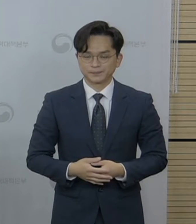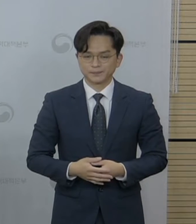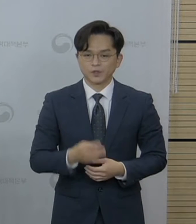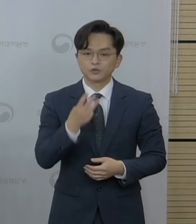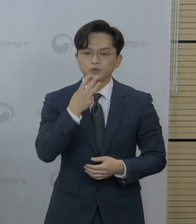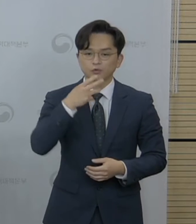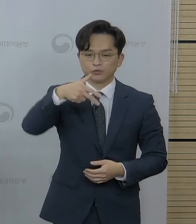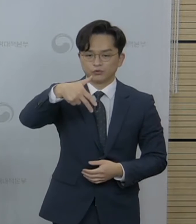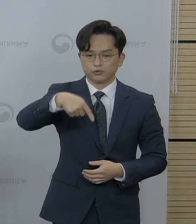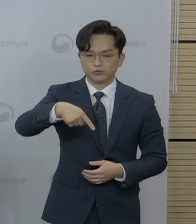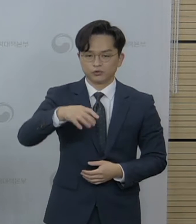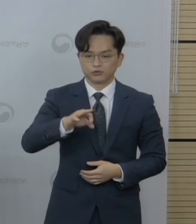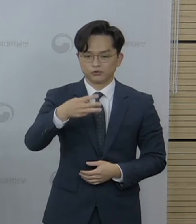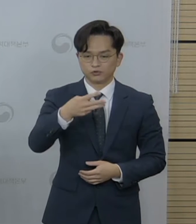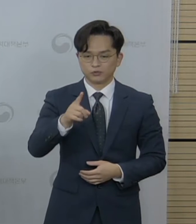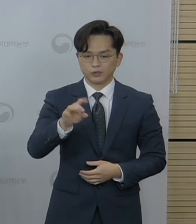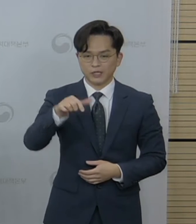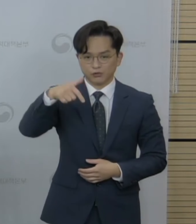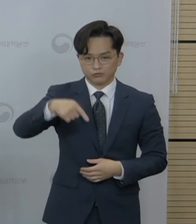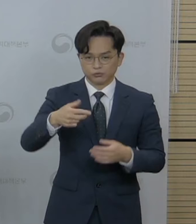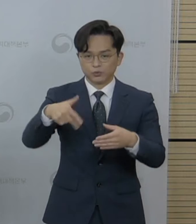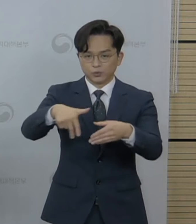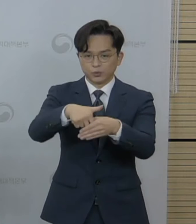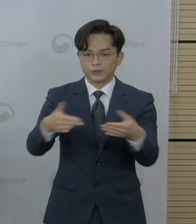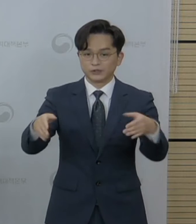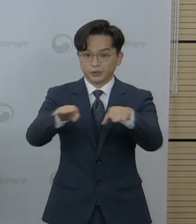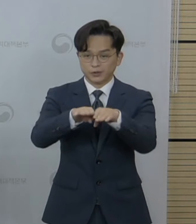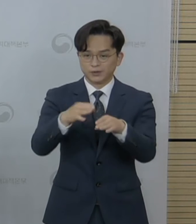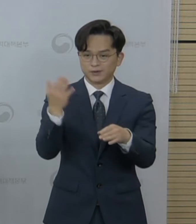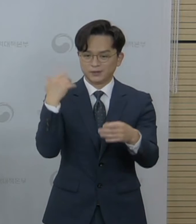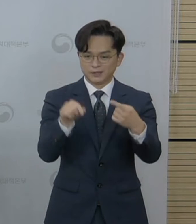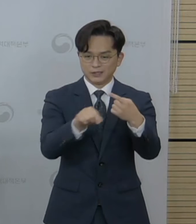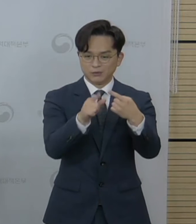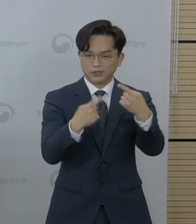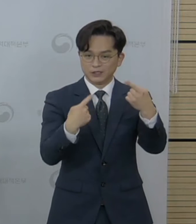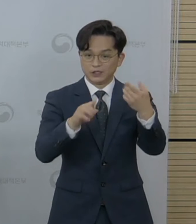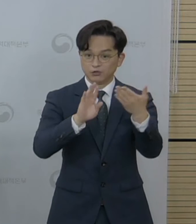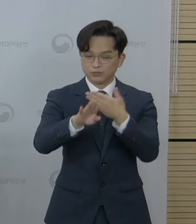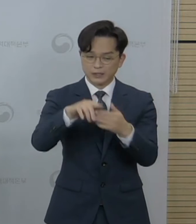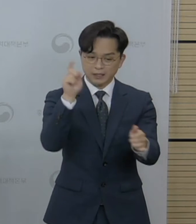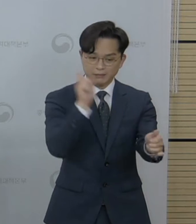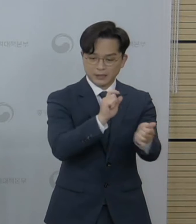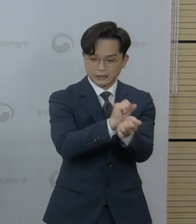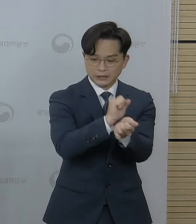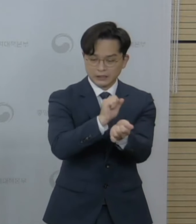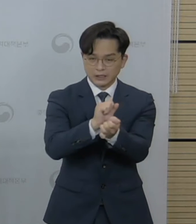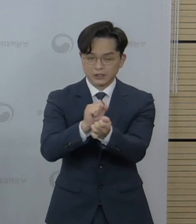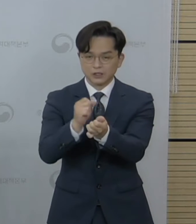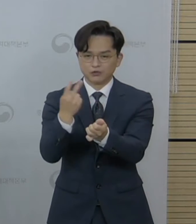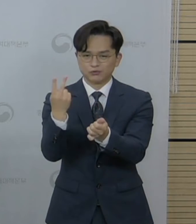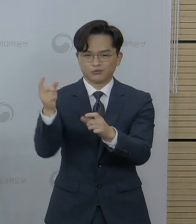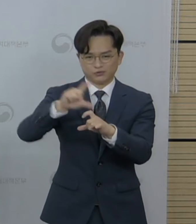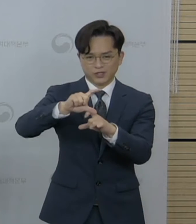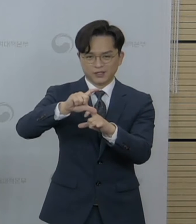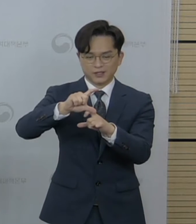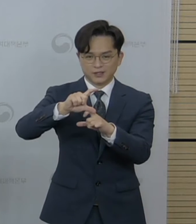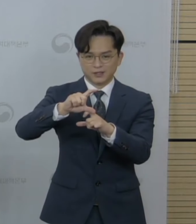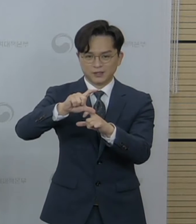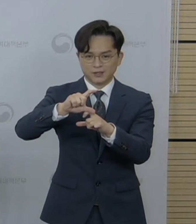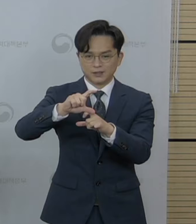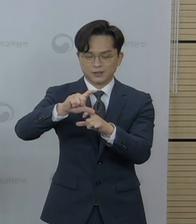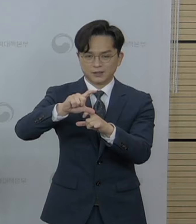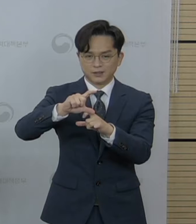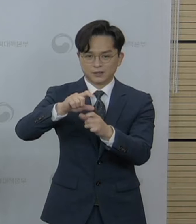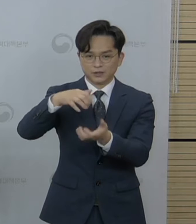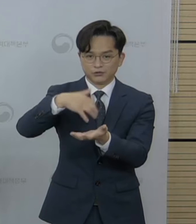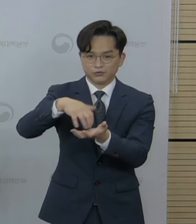서울 중랑구 종교시설과 관련하여 1월 1일 이후 격리 중 2명이 추가 확진되어